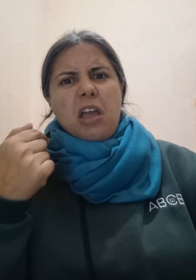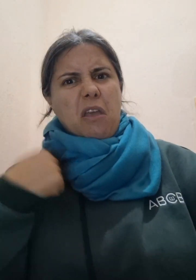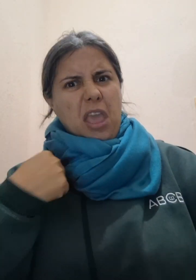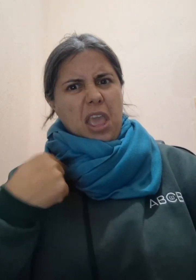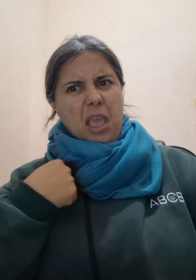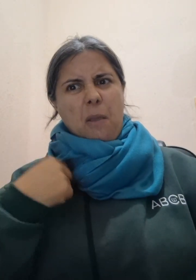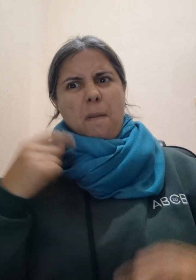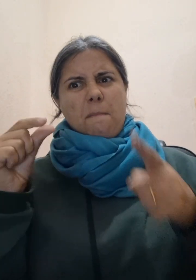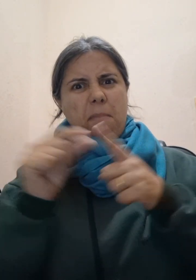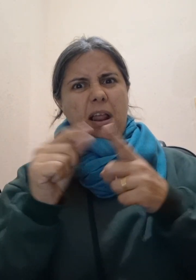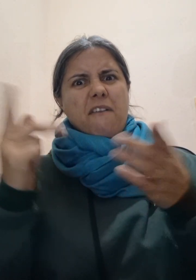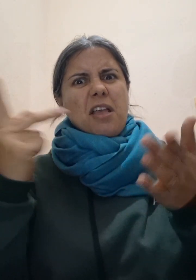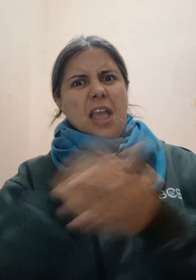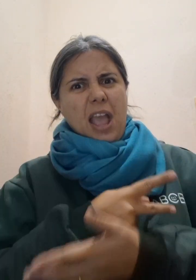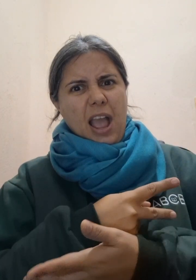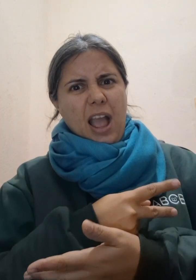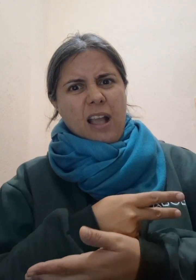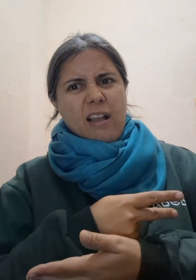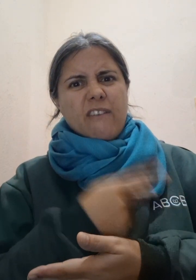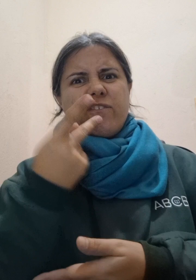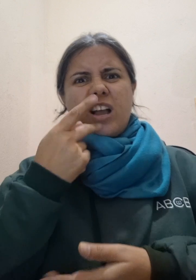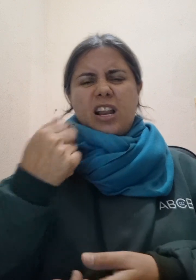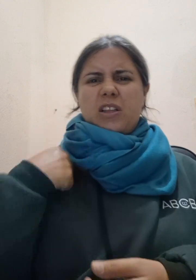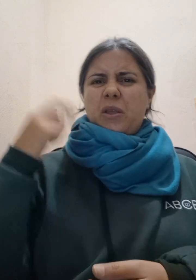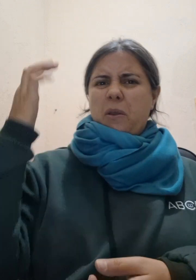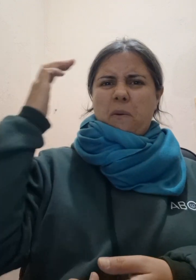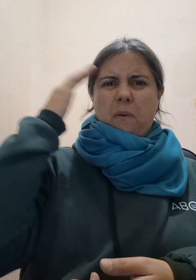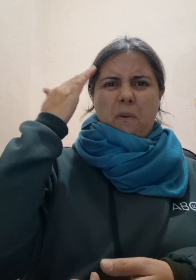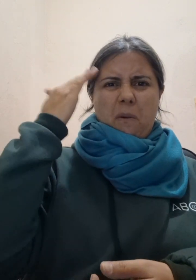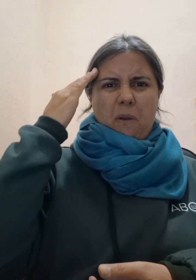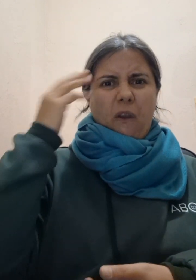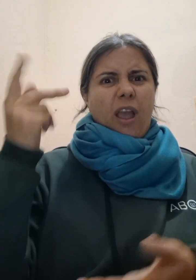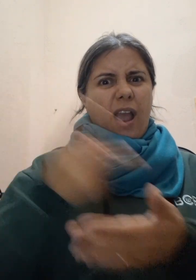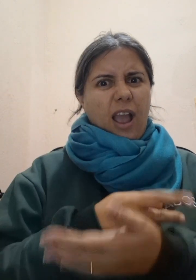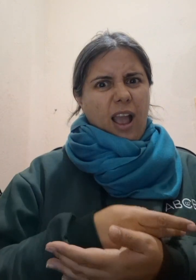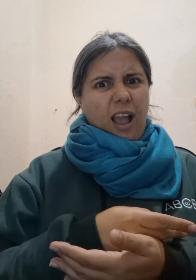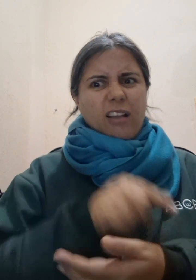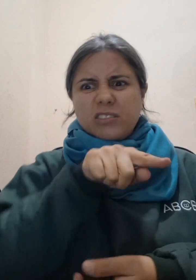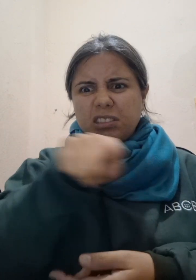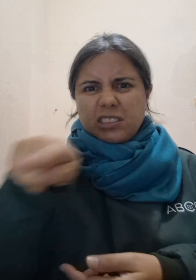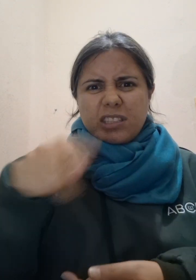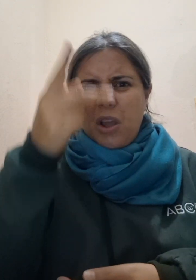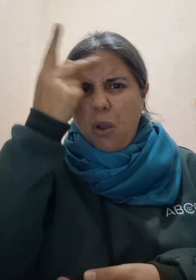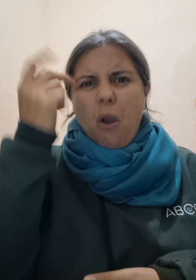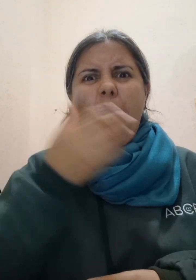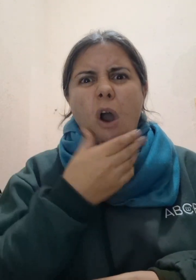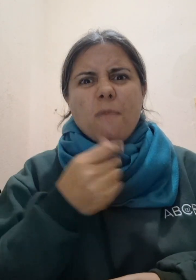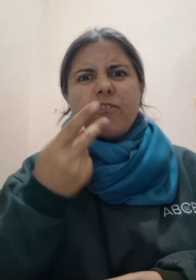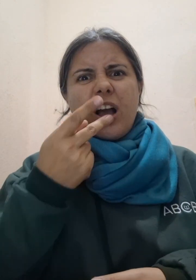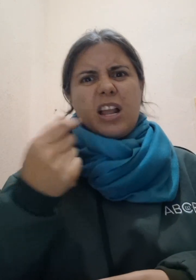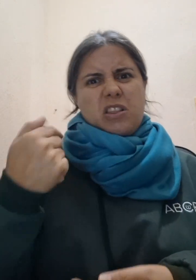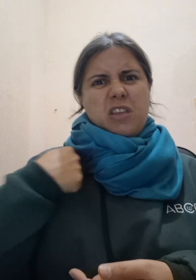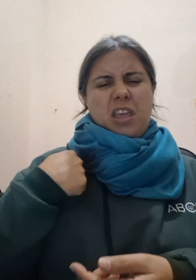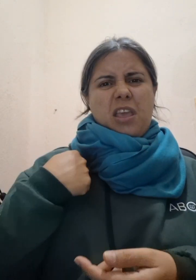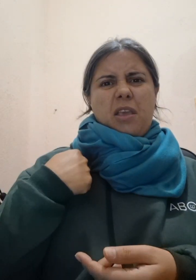e respondeu a Jó. Quem que é esse? Quem é essa pessoa que está falando que eu